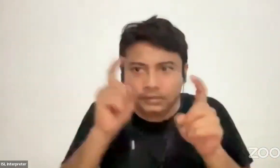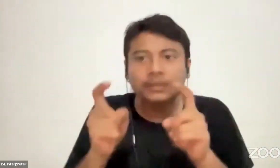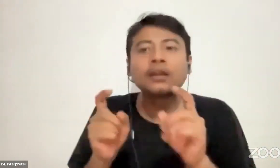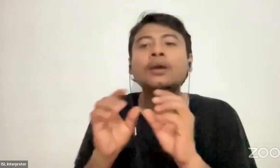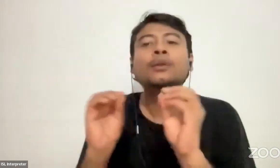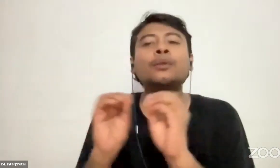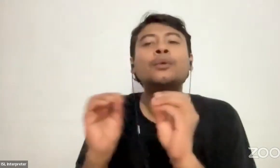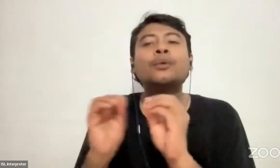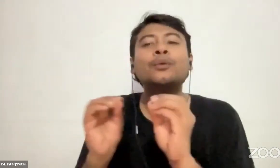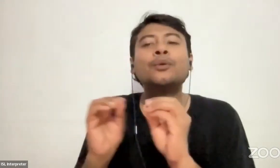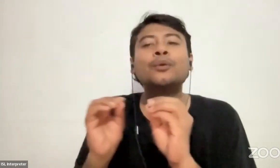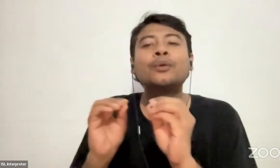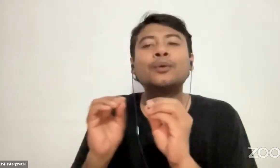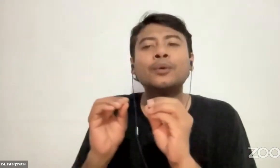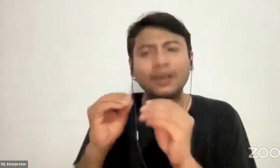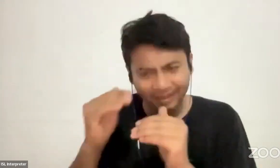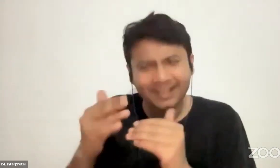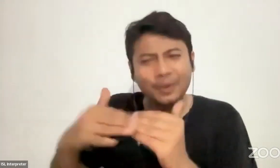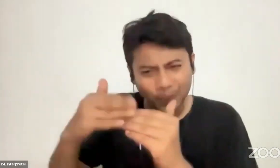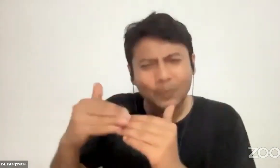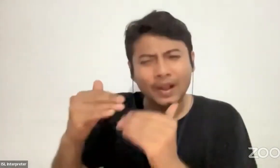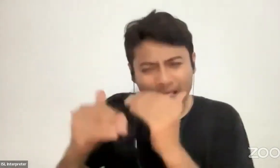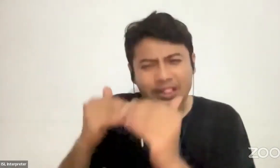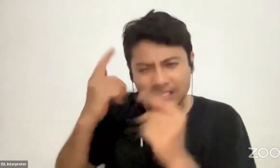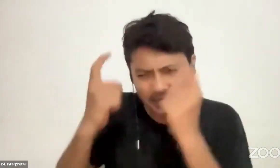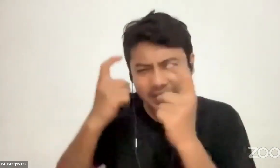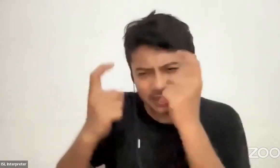उनकी इंटेलिजेंस डेवलप नहीं हुई है।